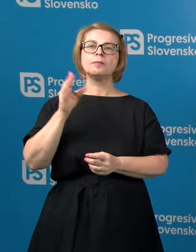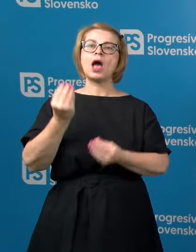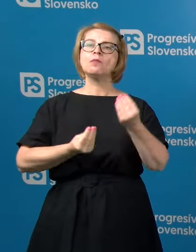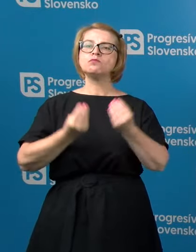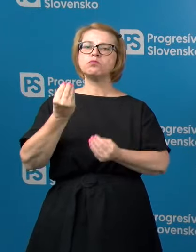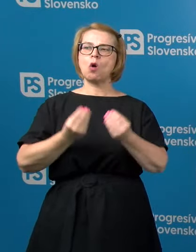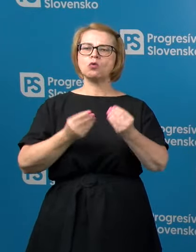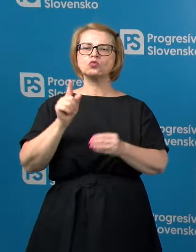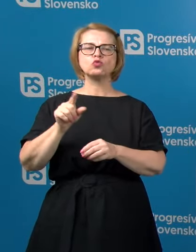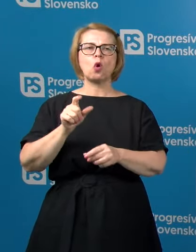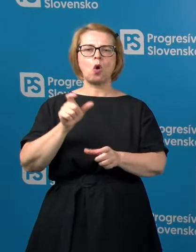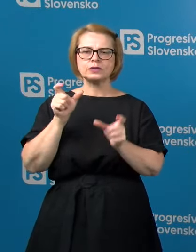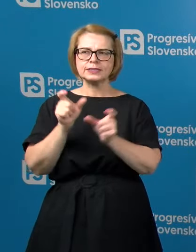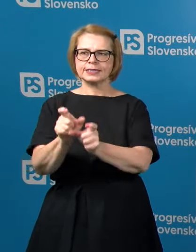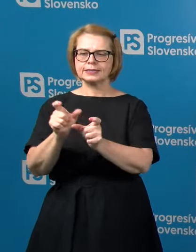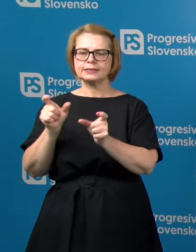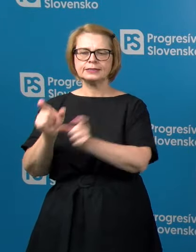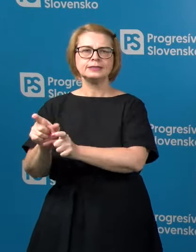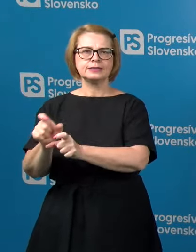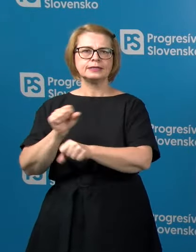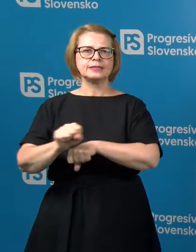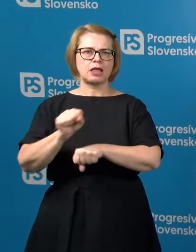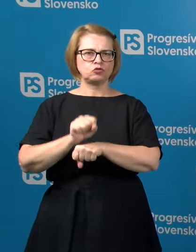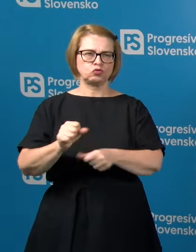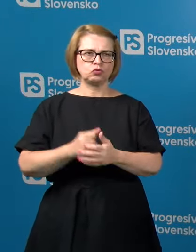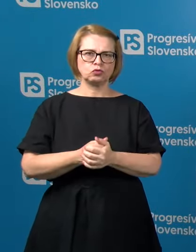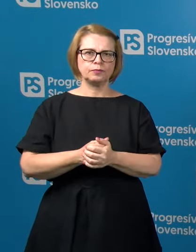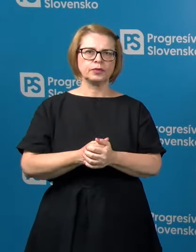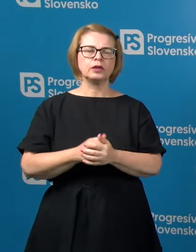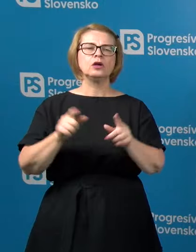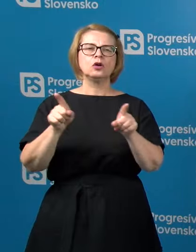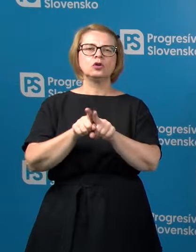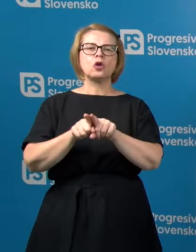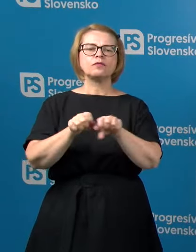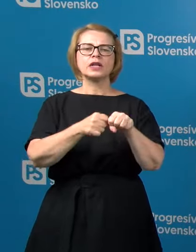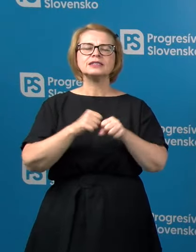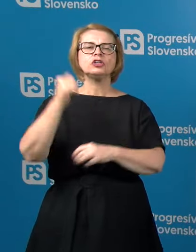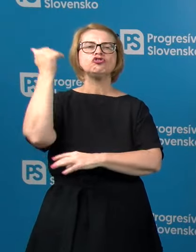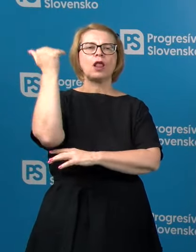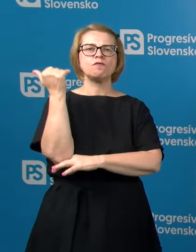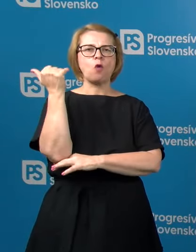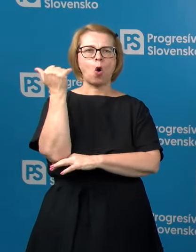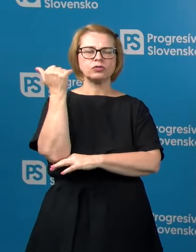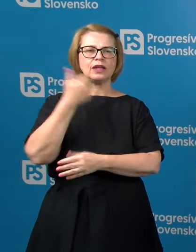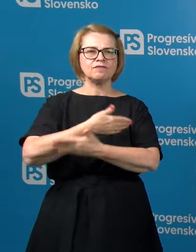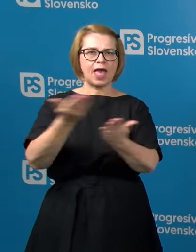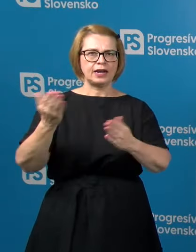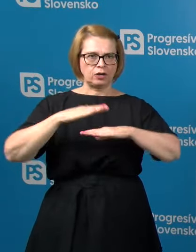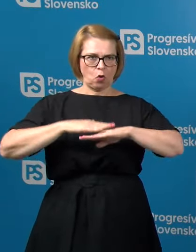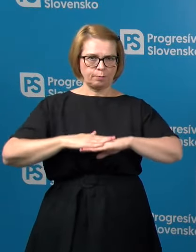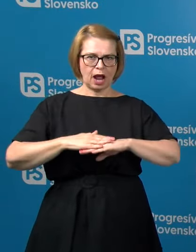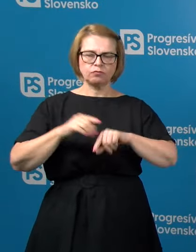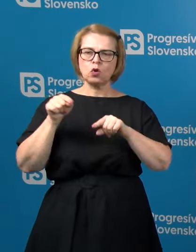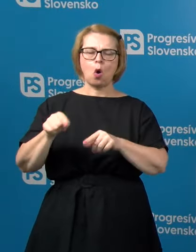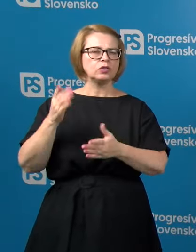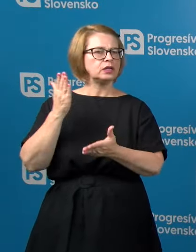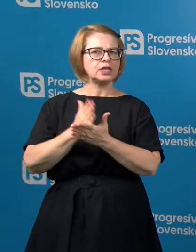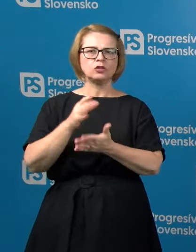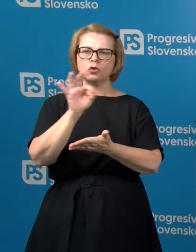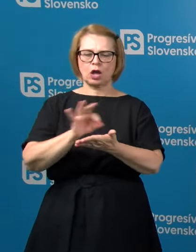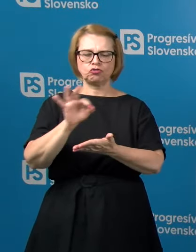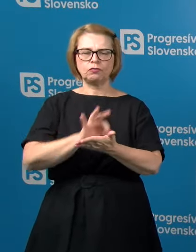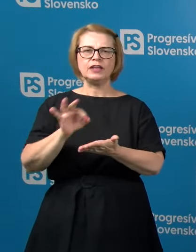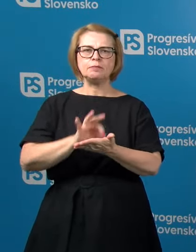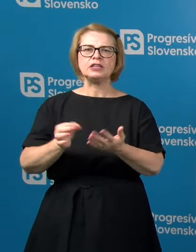pokusom o cenzúru. Podarilo sa im rozložiť verejnoprávne fondy tak, že tieto dnes nedokážu